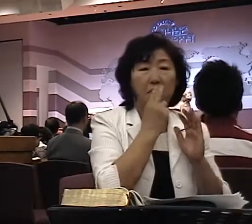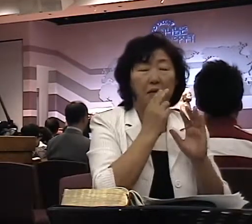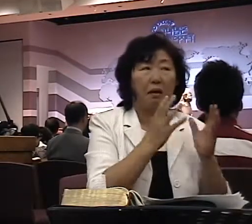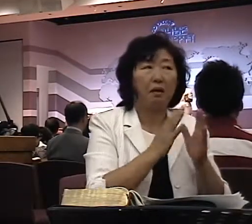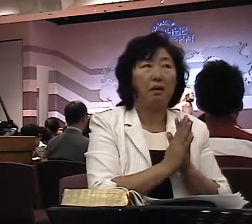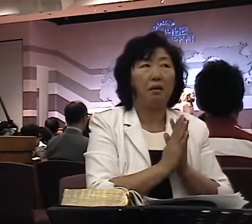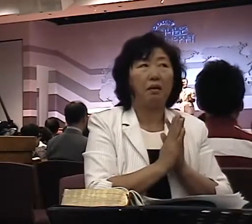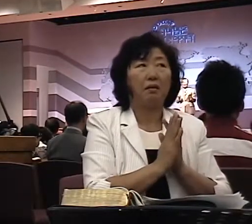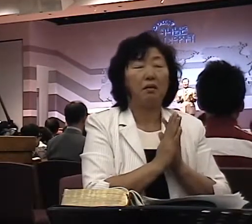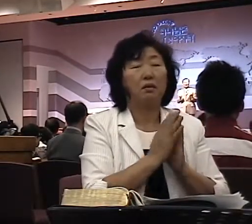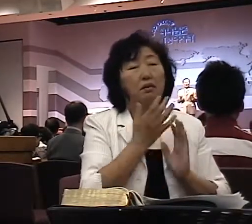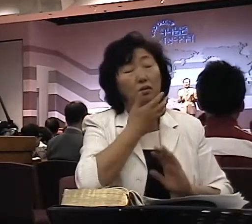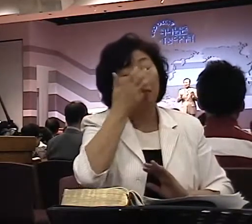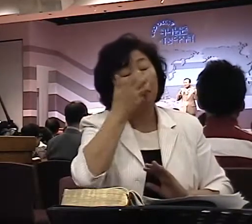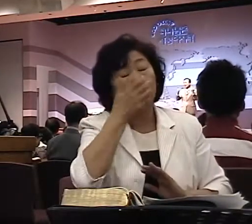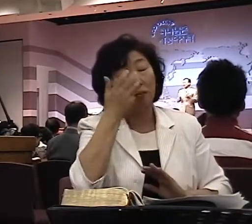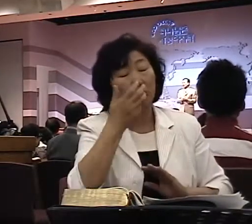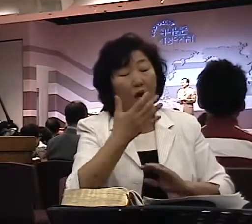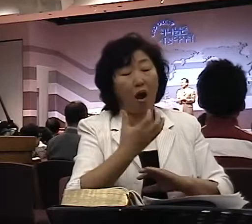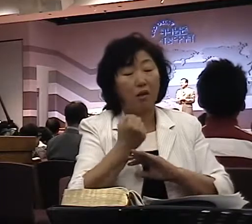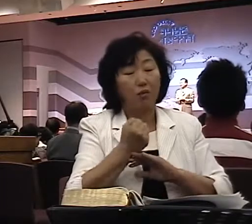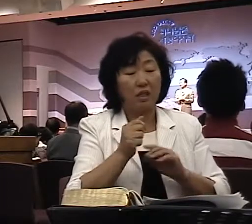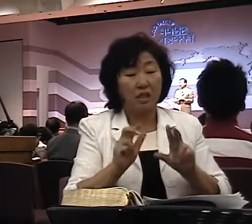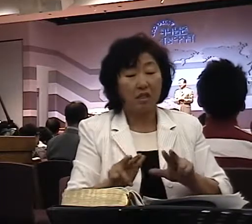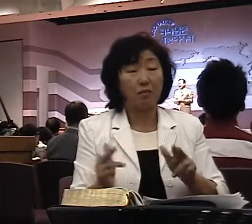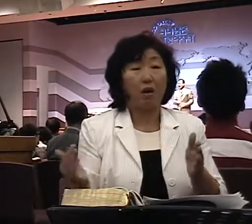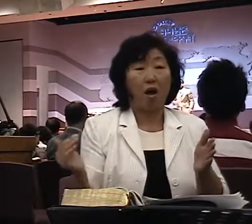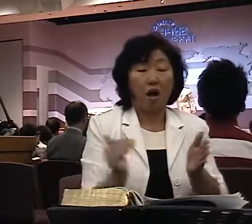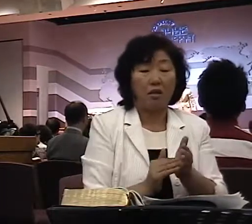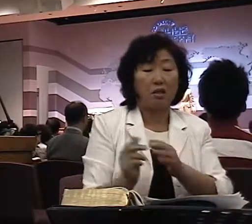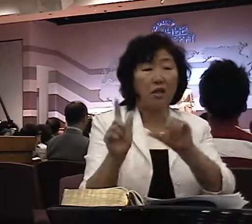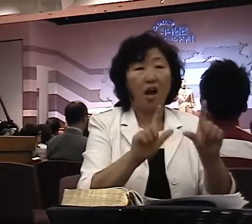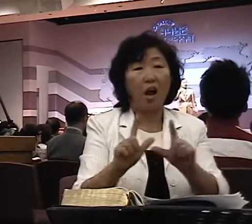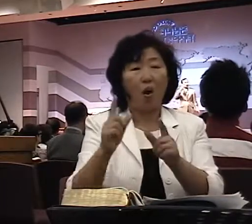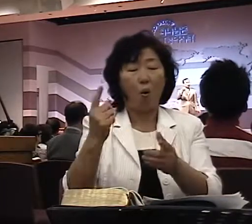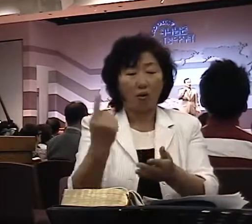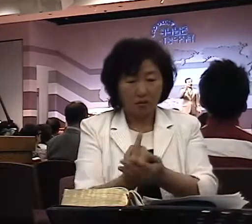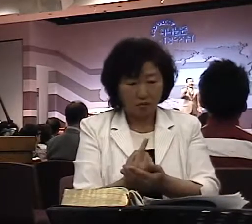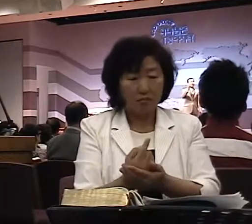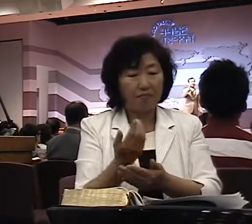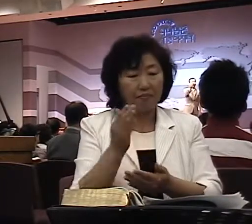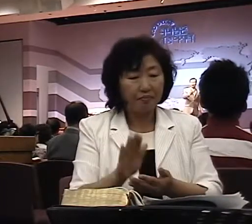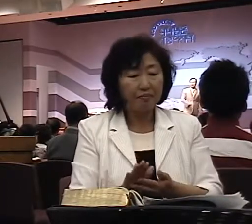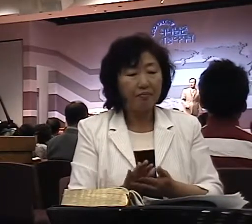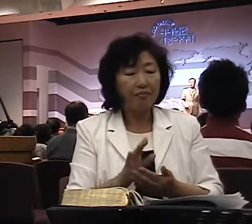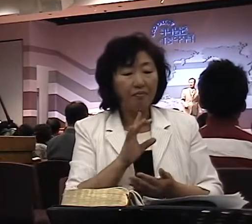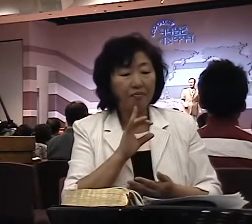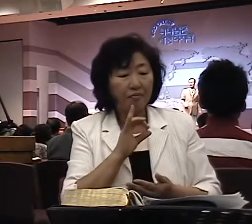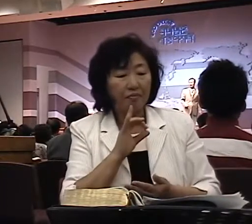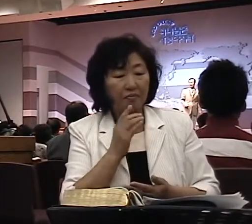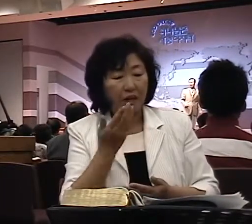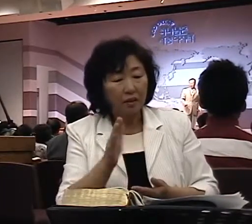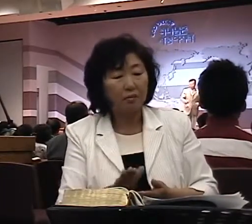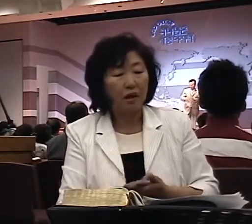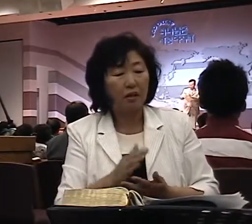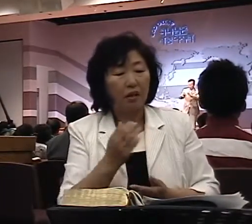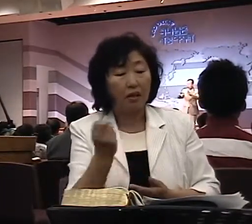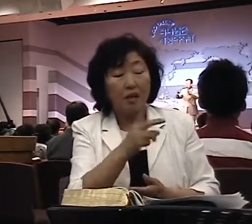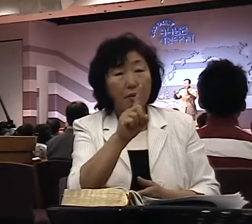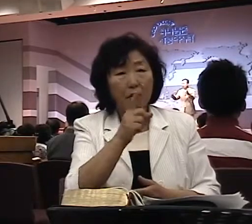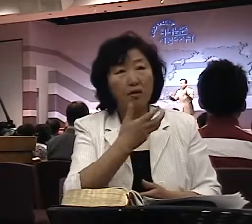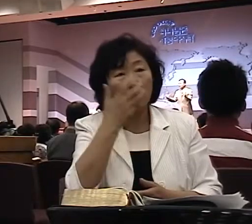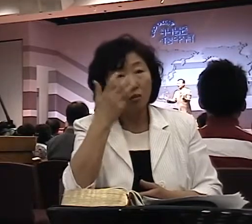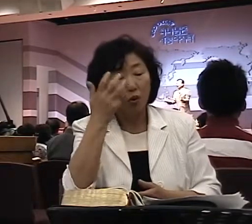그 꿈을 가지고 지금까지 살았지만 하나님이 다시 한번 꿈으로 계시를 언제 주십니까?